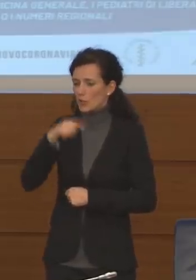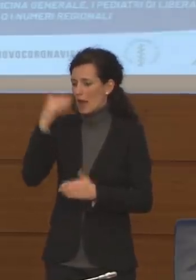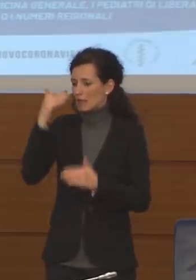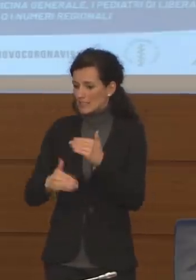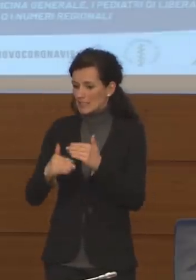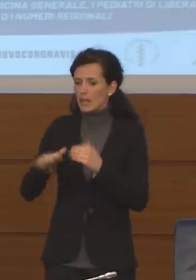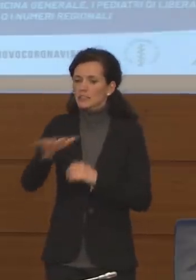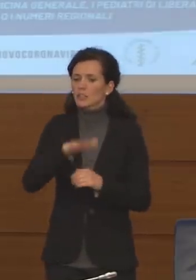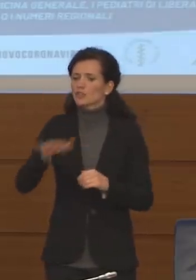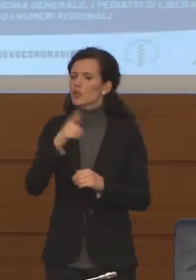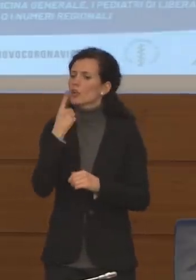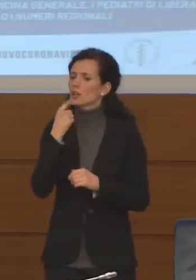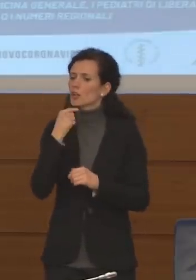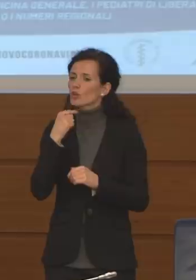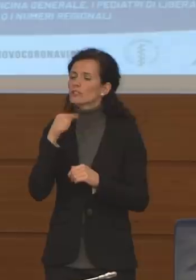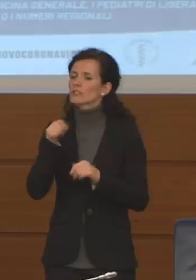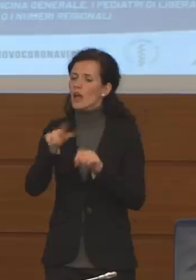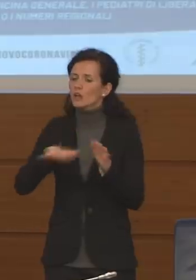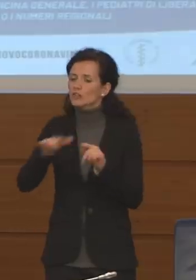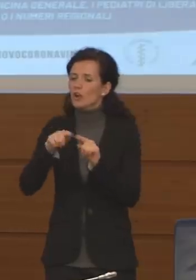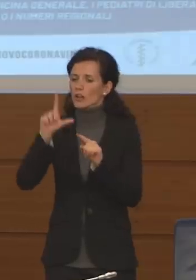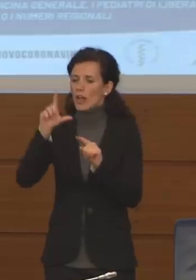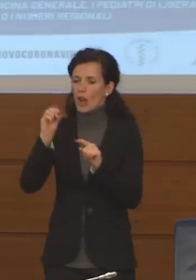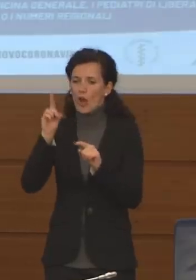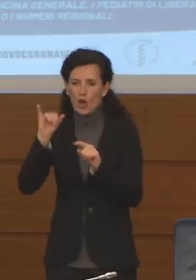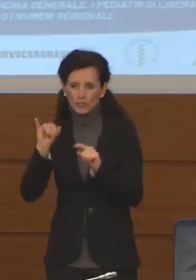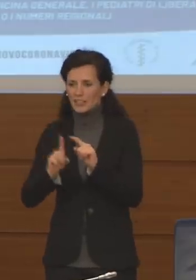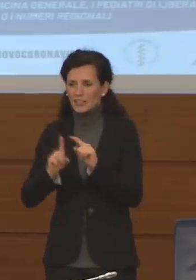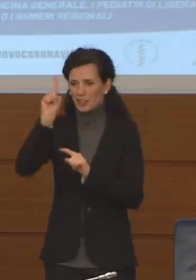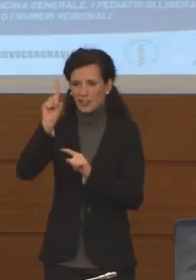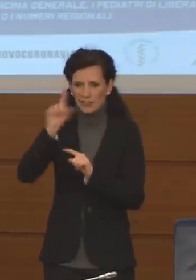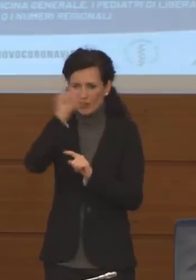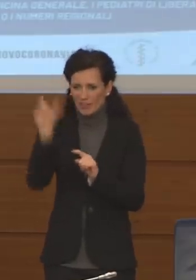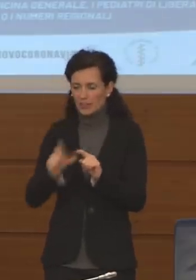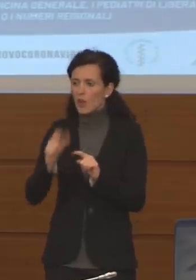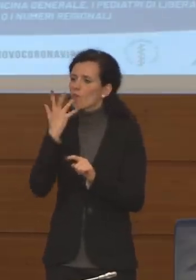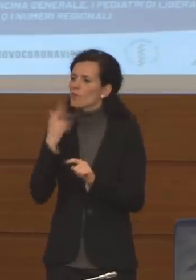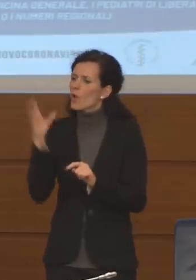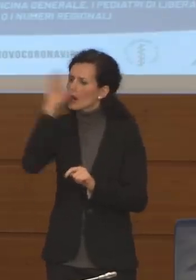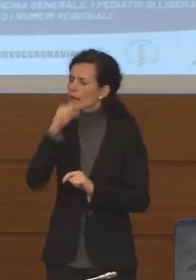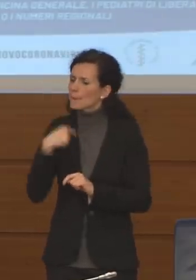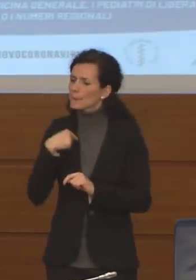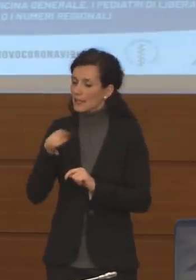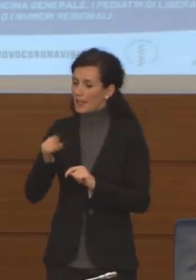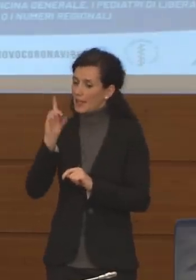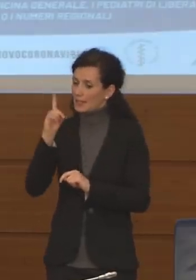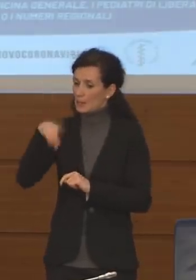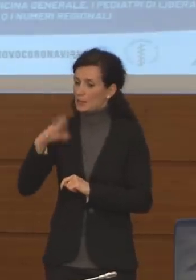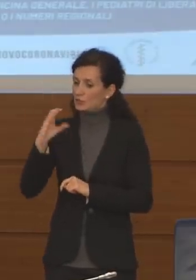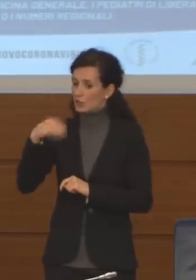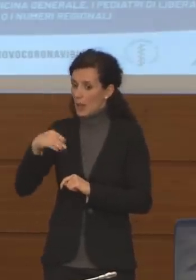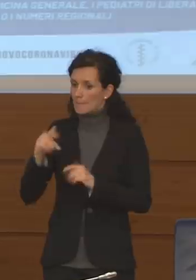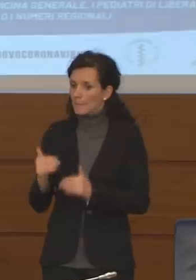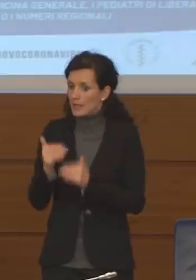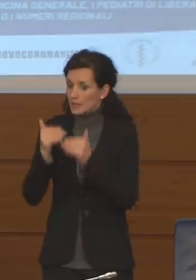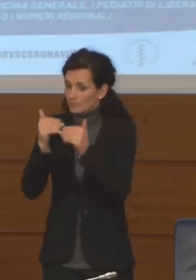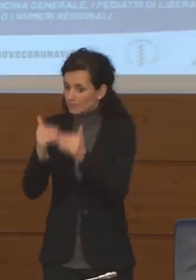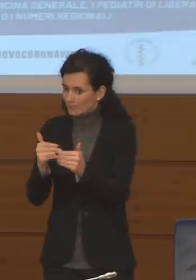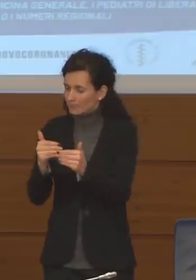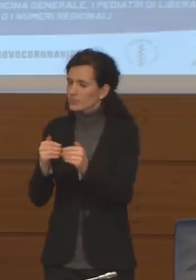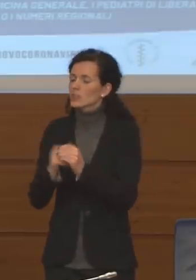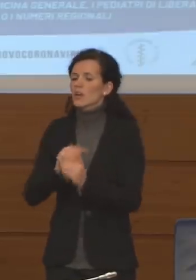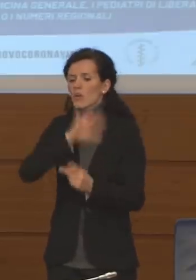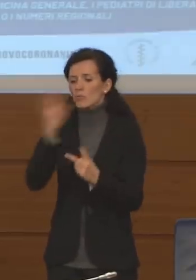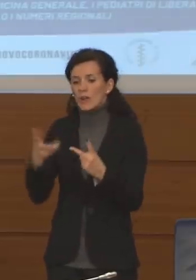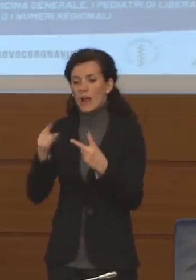del basso lodigiano e di vo euganeo volevo capire se sarà prorogata la misura l'altra domanda che volevo fare